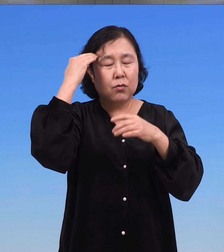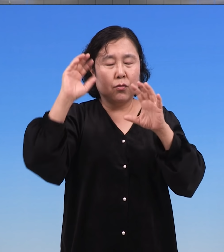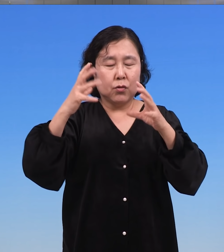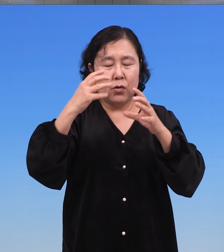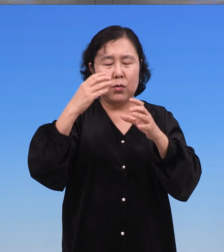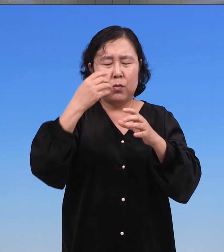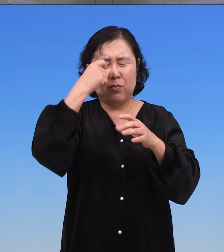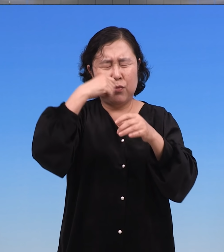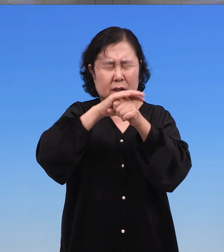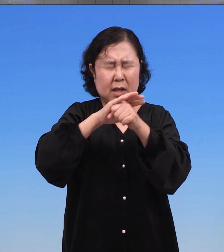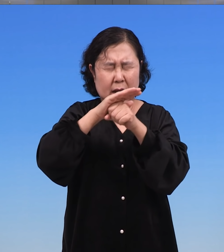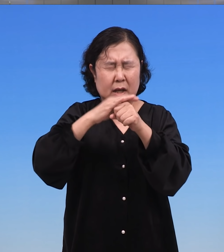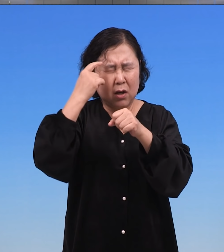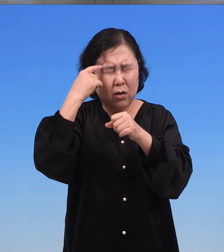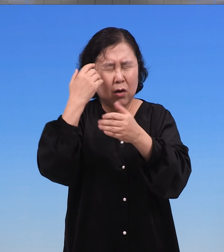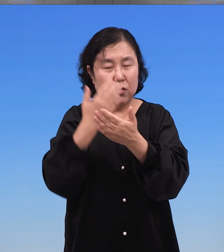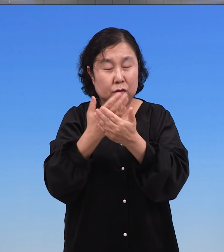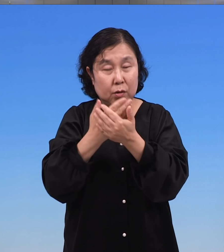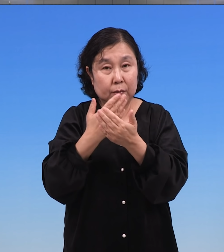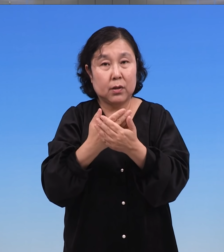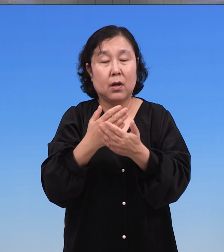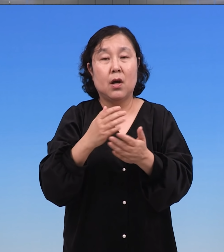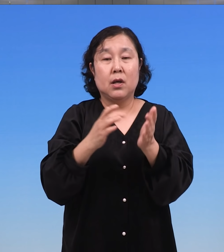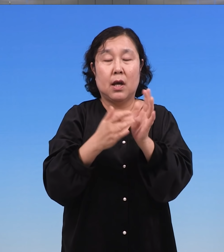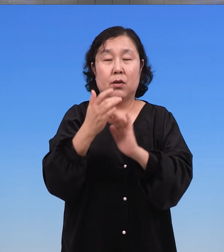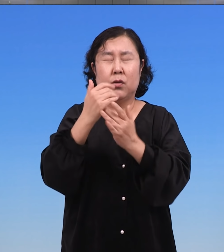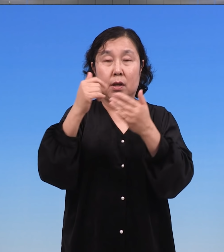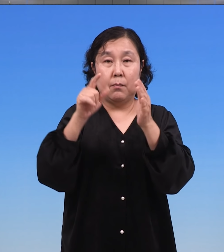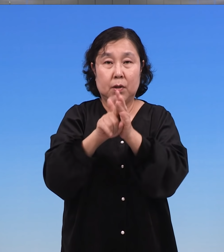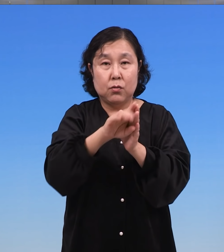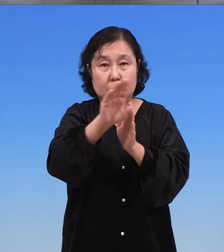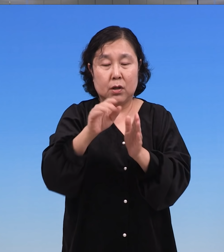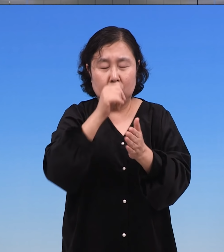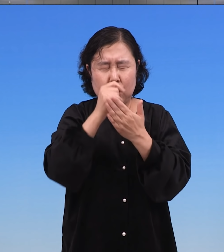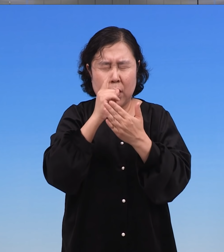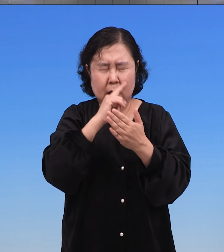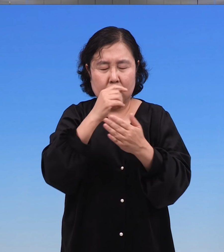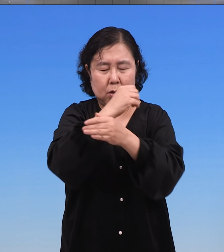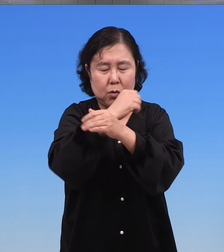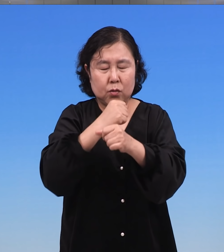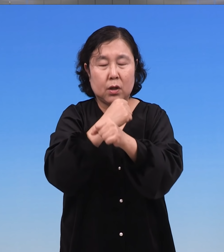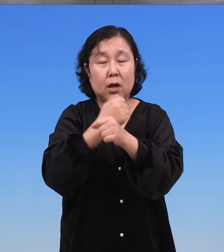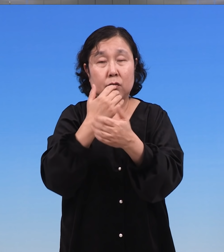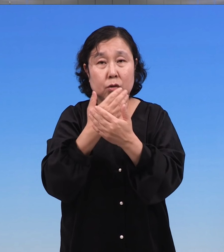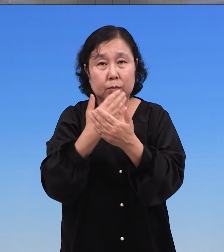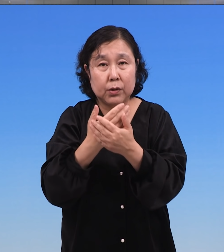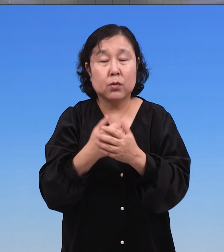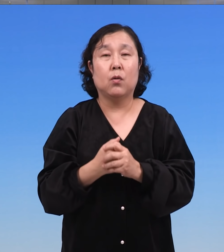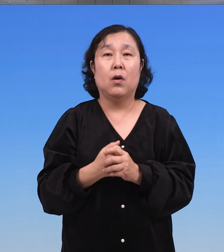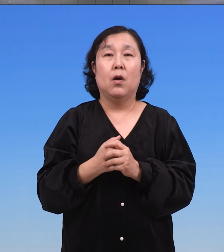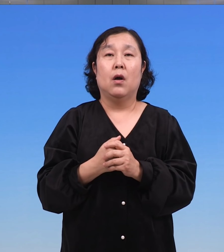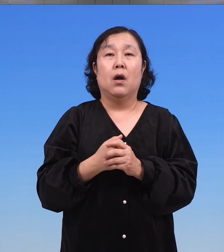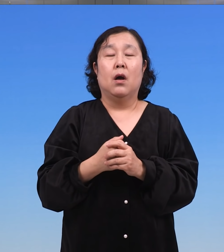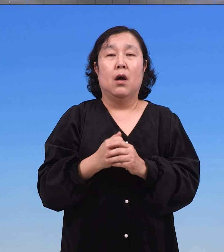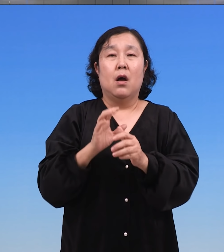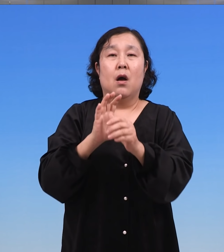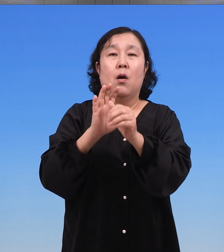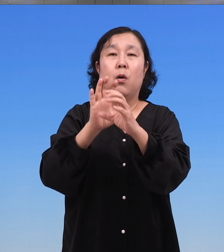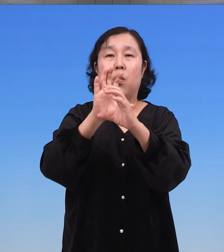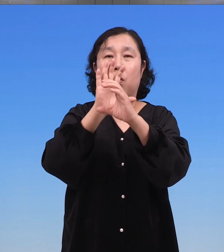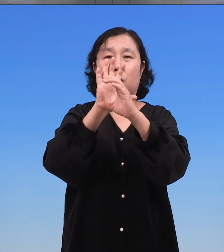불쌍히 여주시기 원합니다. 하나님이 이 나라에 우리 예수 믿는 우리들의 죄악을 용서해 주시고 하나님